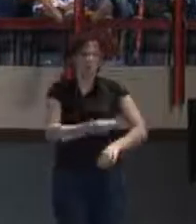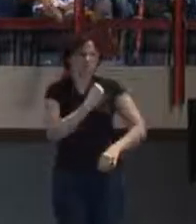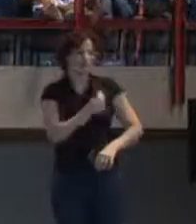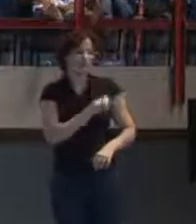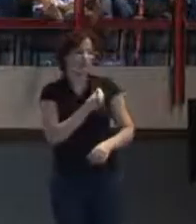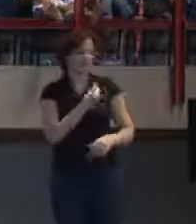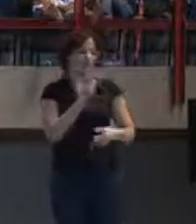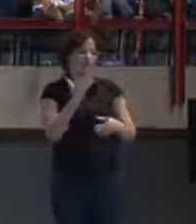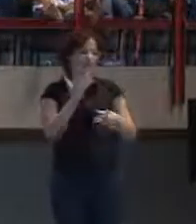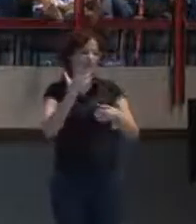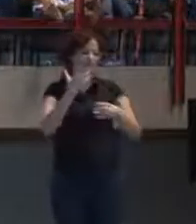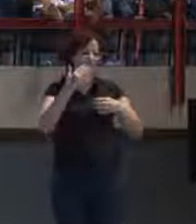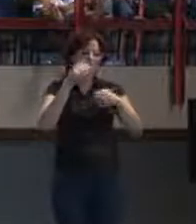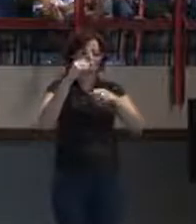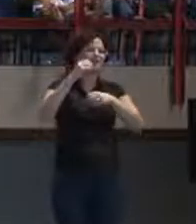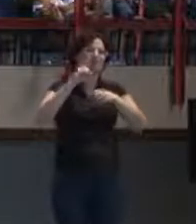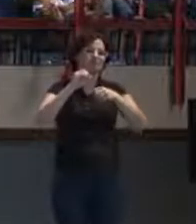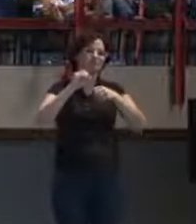reforma agrária?